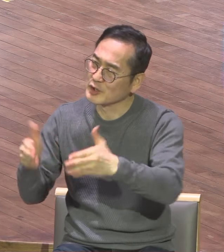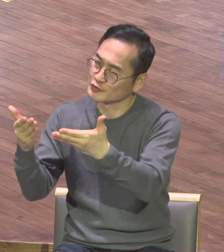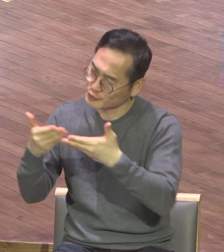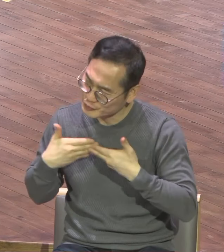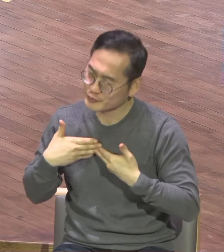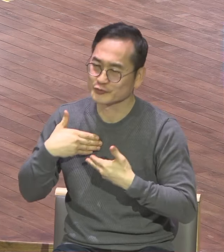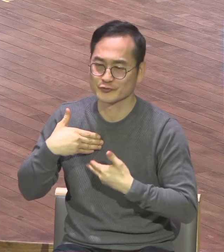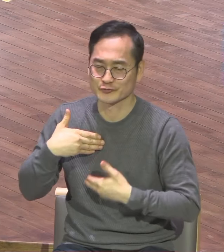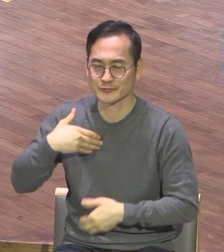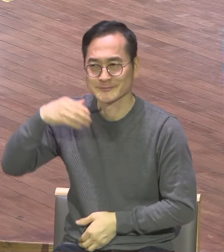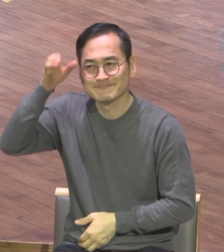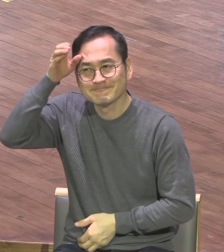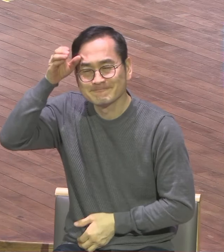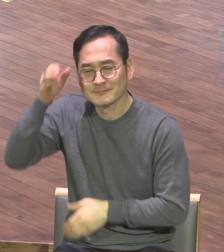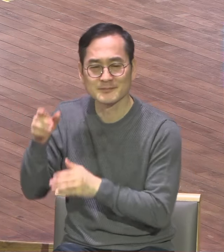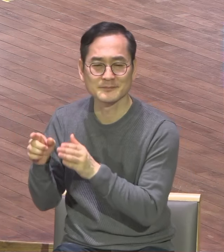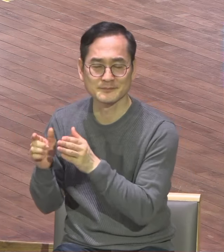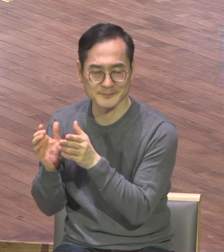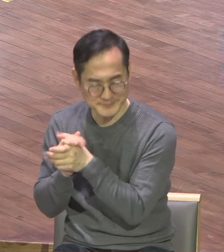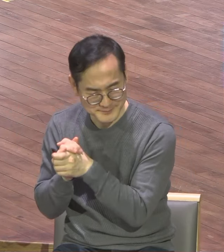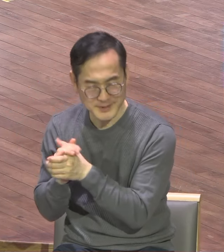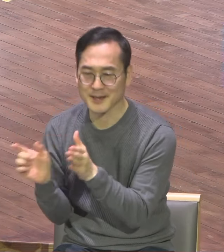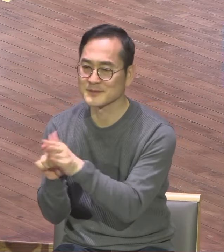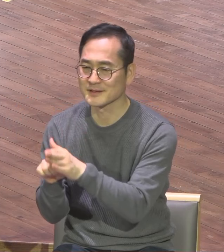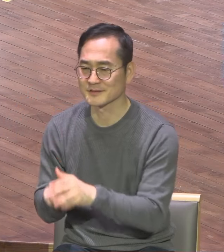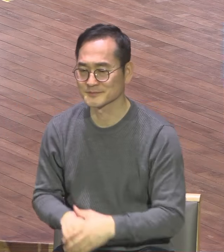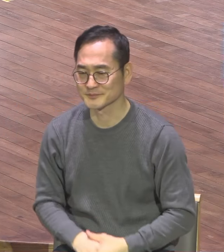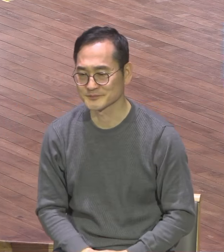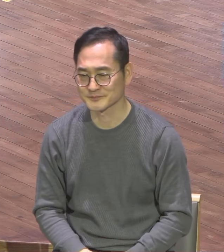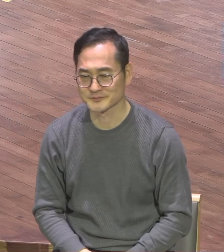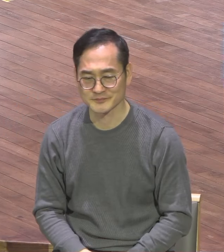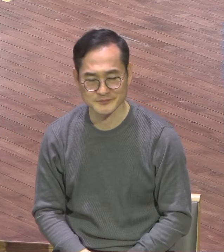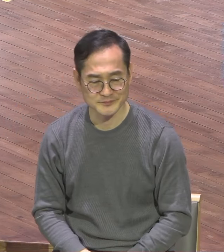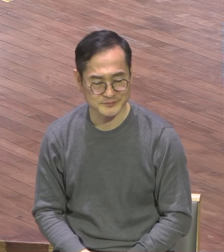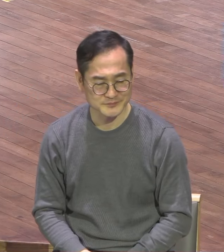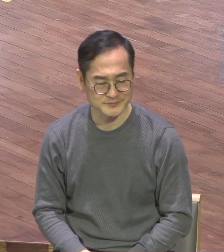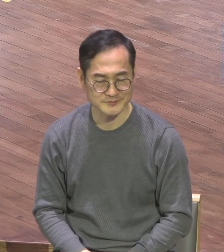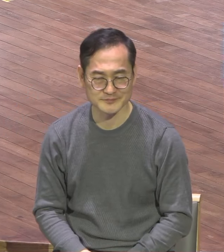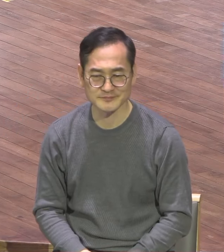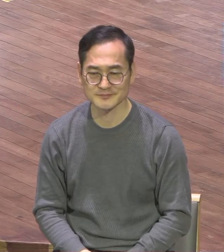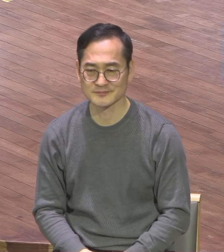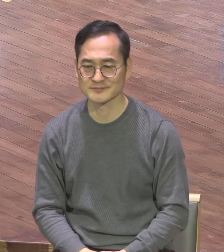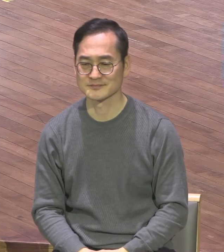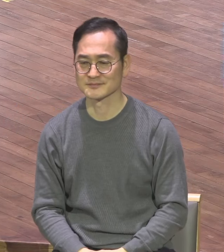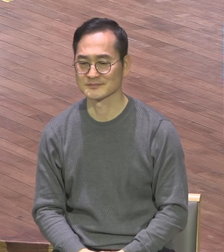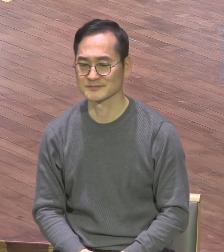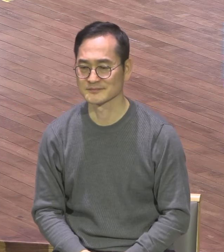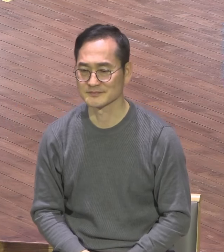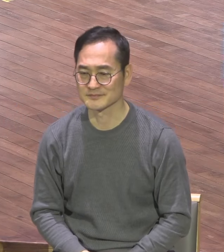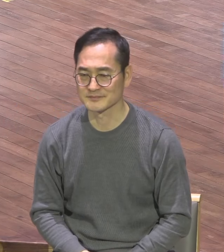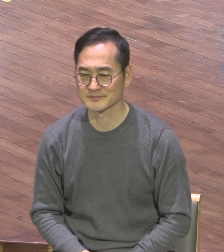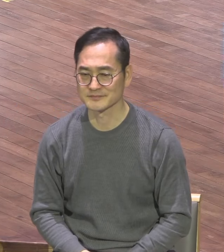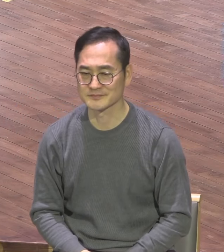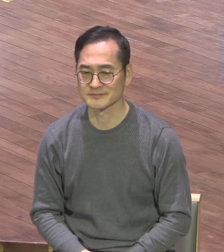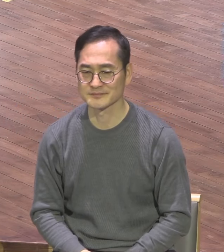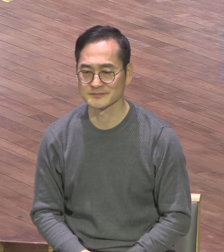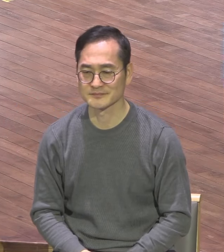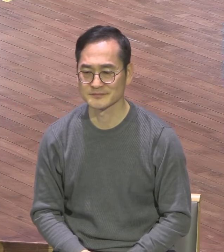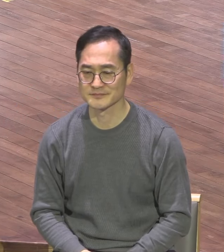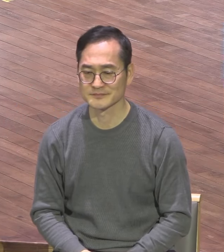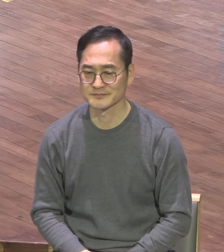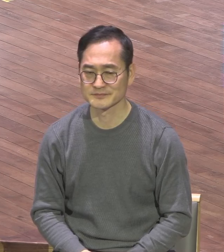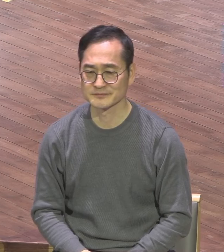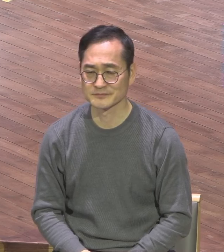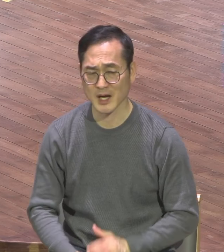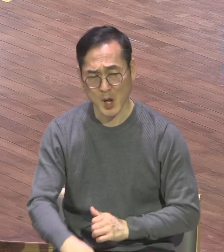곳에서 하나님이 응답해 주셨다. 영적으로 다 해석을 한 거지요. 환경은 전혀